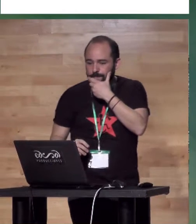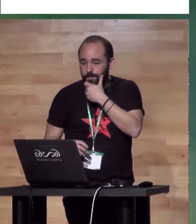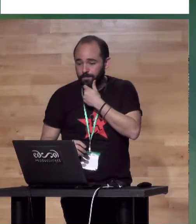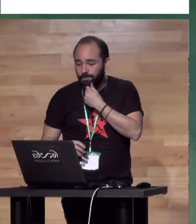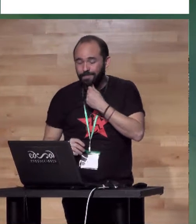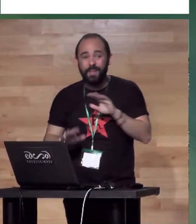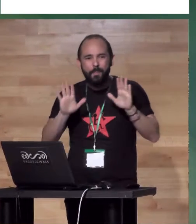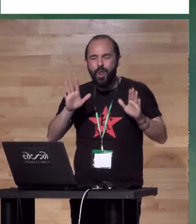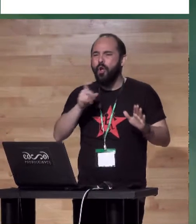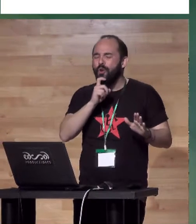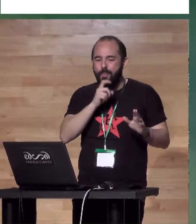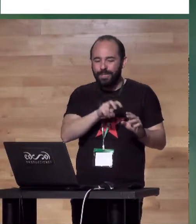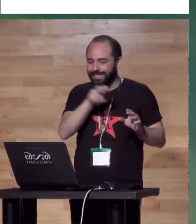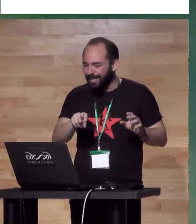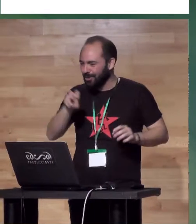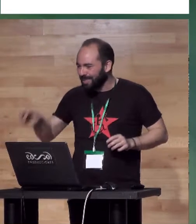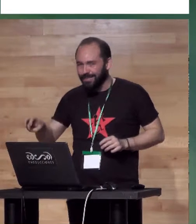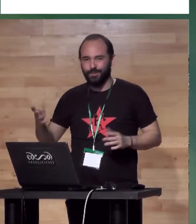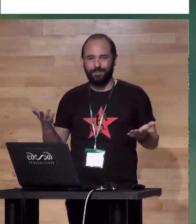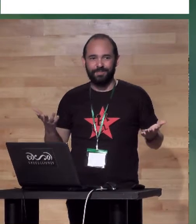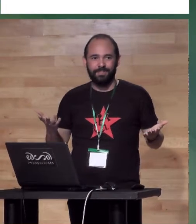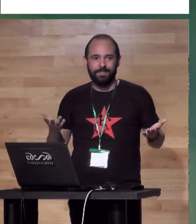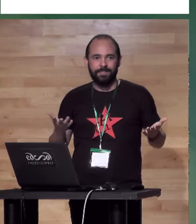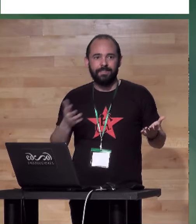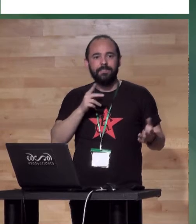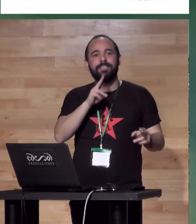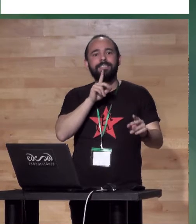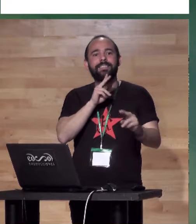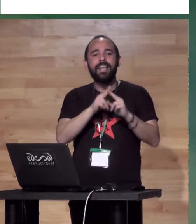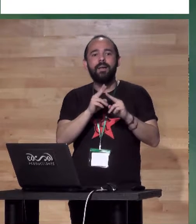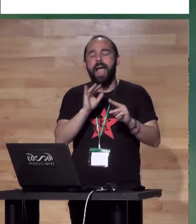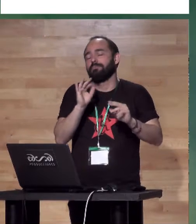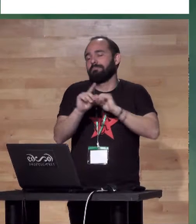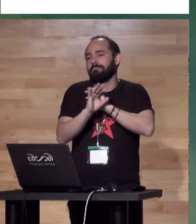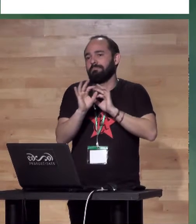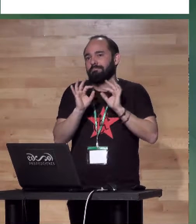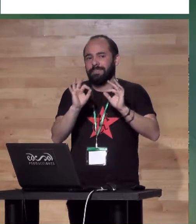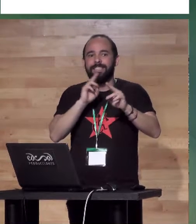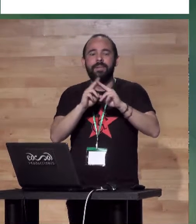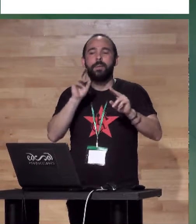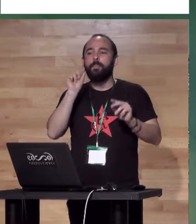podría ser esta estructura. Pero realmente, ¿cómo se pega el salto, digamos, de una parte a otra?